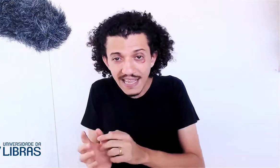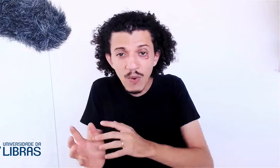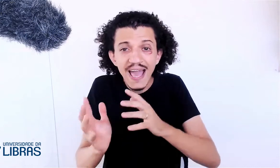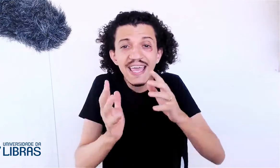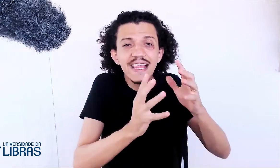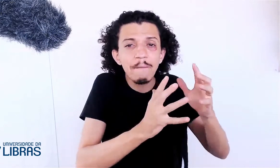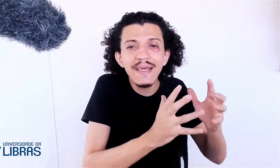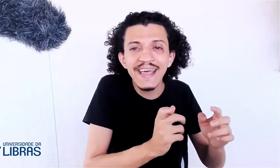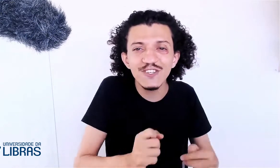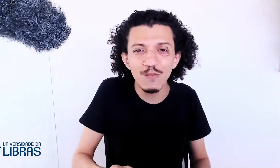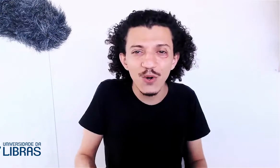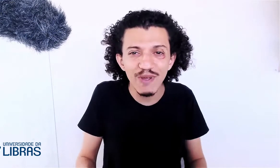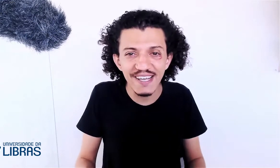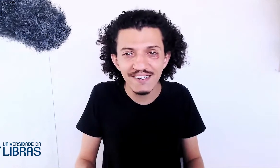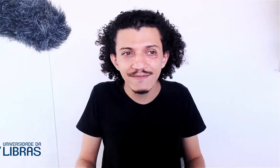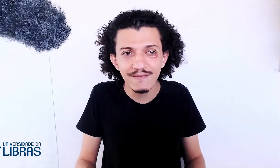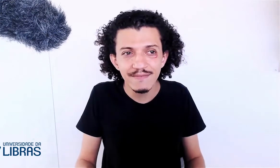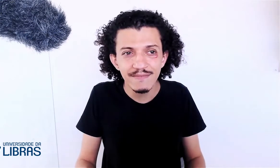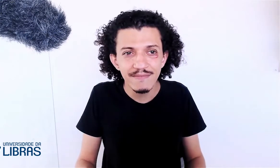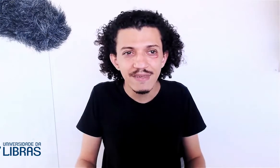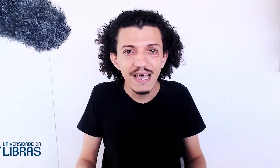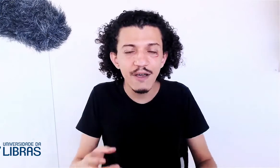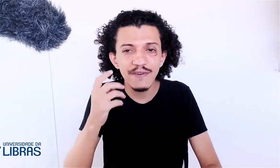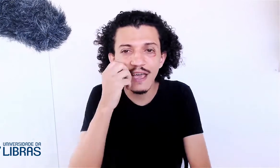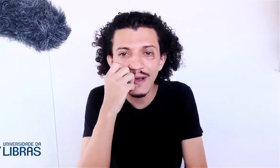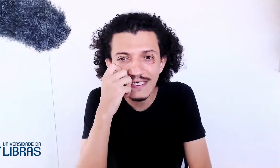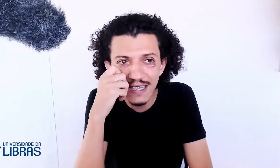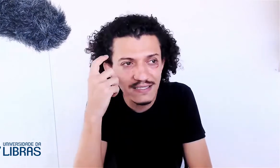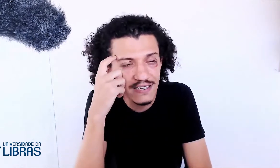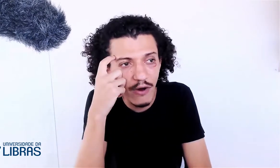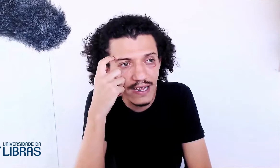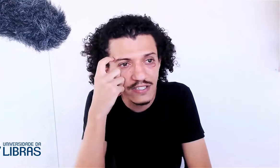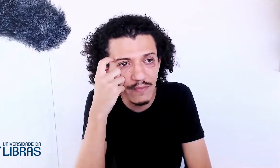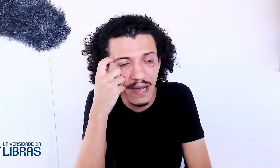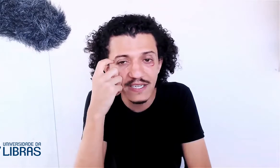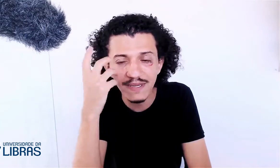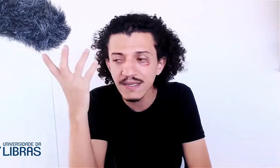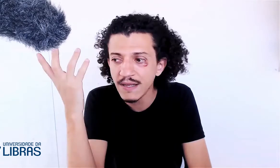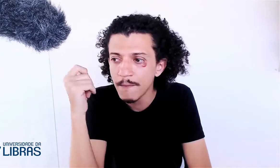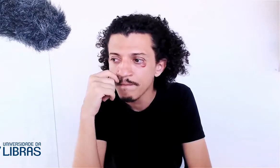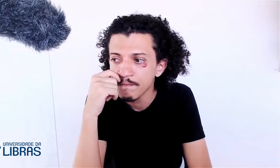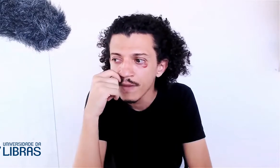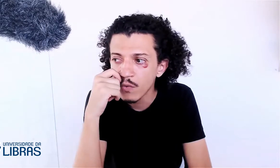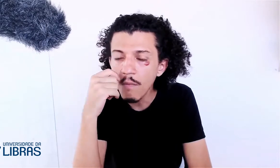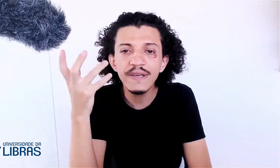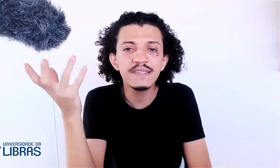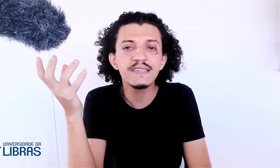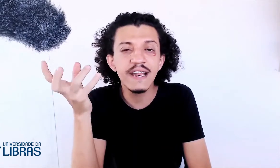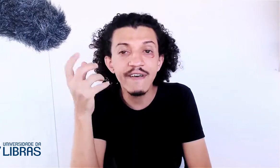língua independente do português. E aí eu fiquei com essa interrogação na minha cabeça, mas como que se